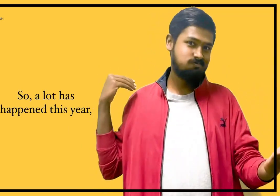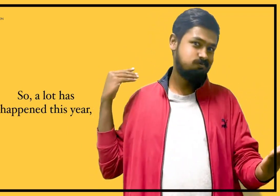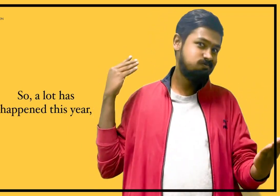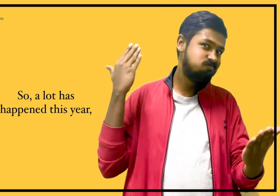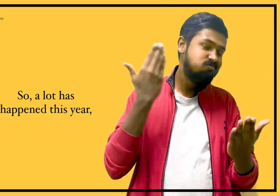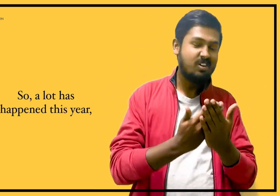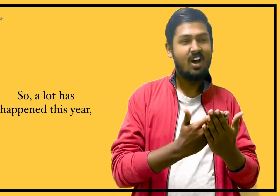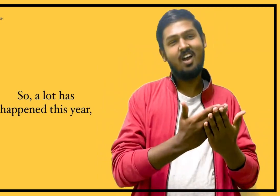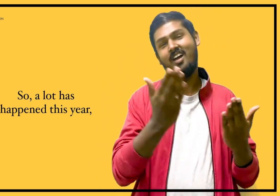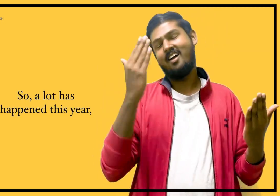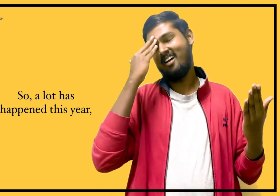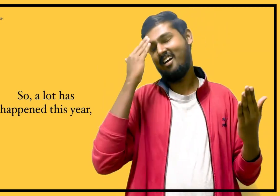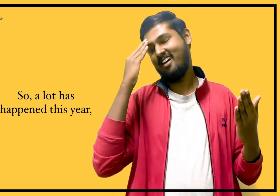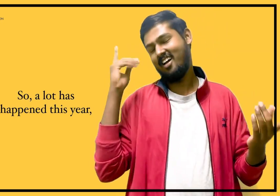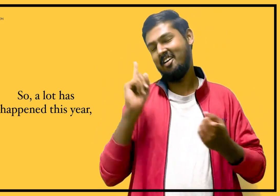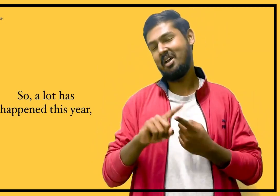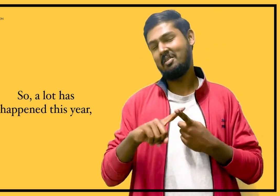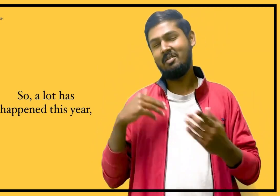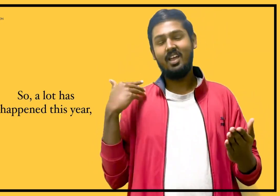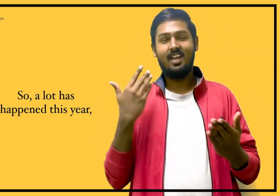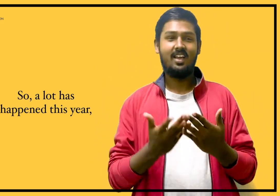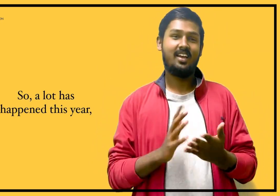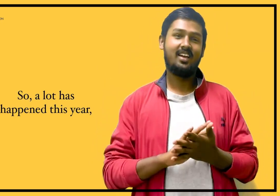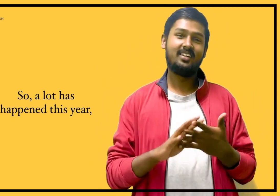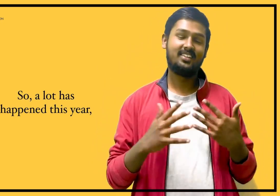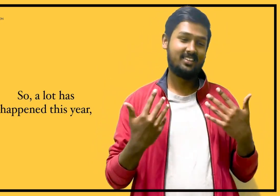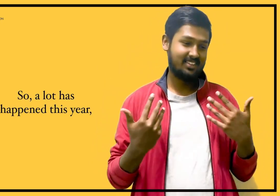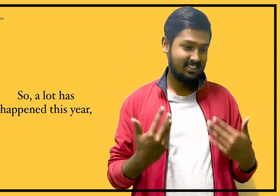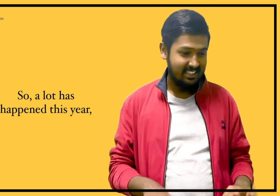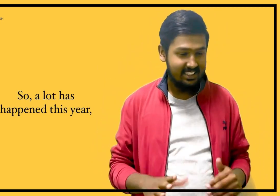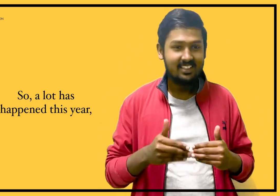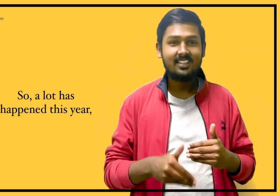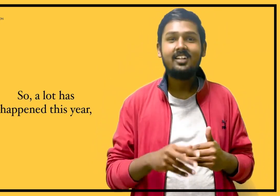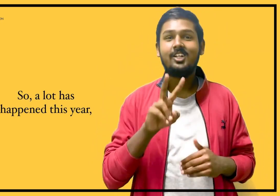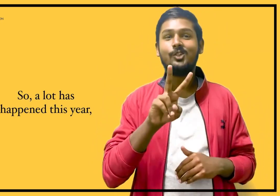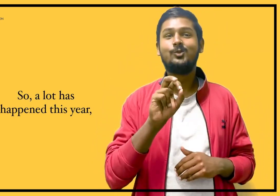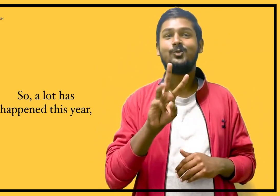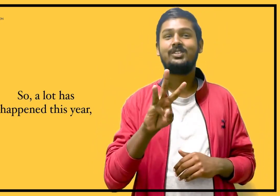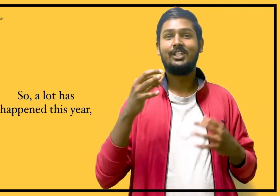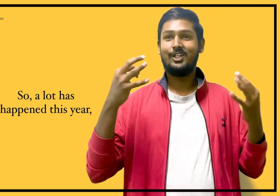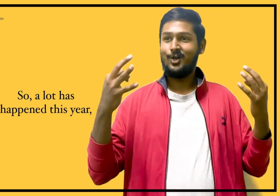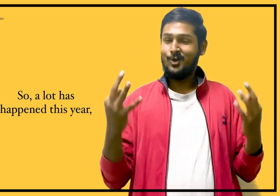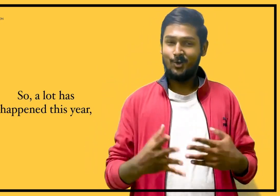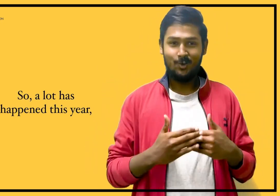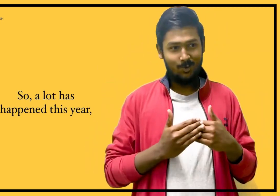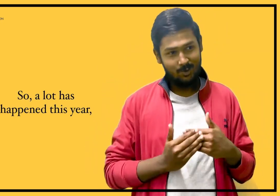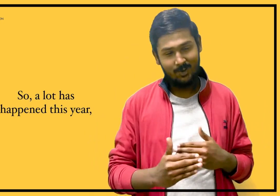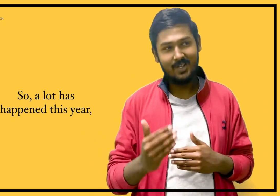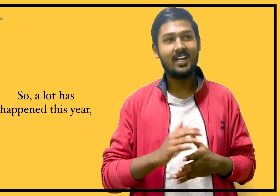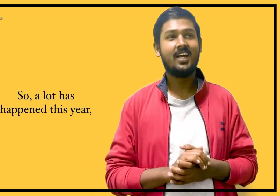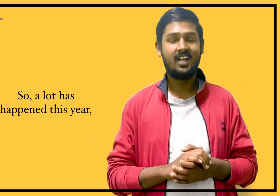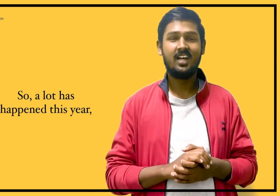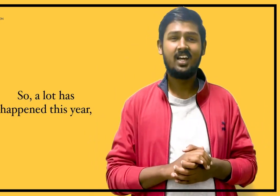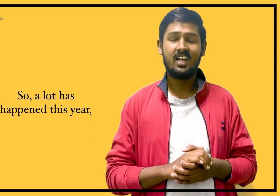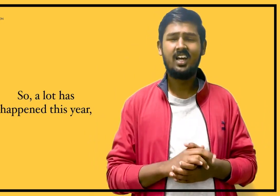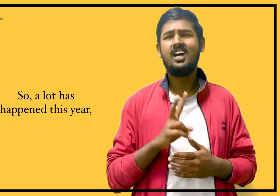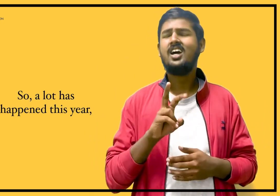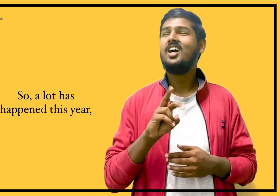चीज़ें की होंगी, बहुत सारे कार्यक्रम भी किए होंगे और ऐसी कई चीज़ें आपके साथ हुई होंगी। अब एक नया साल आ रहा है